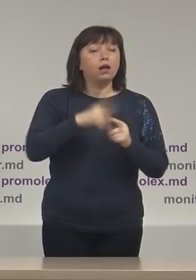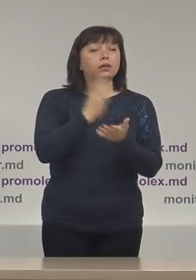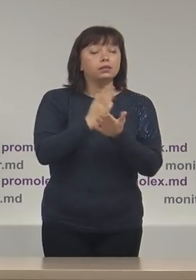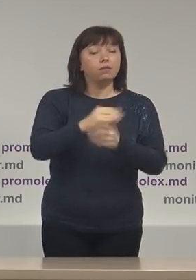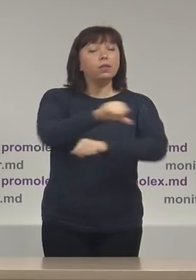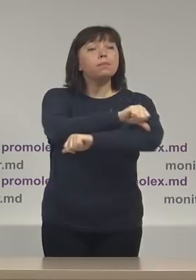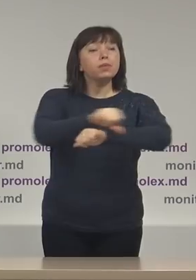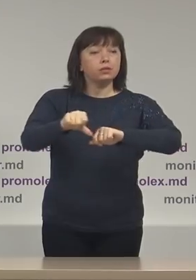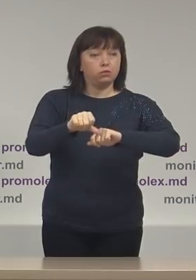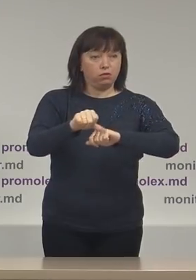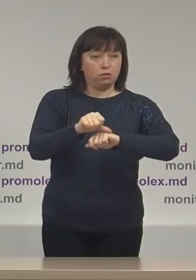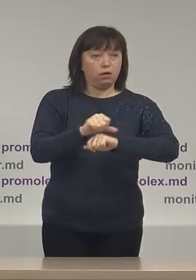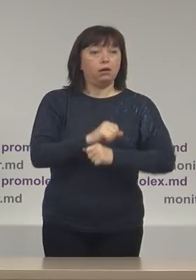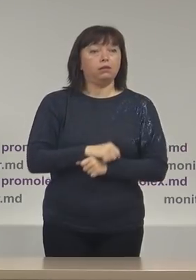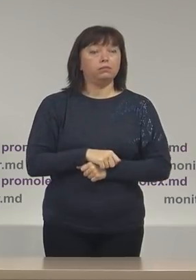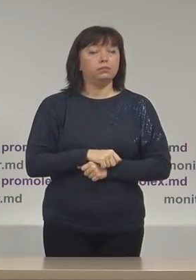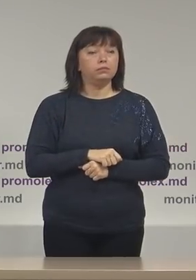peste hotarele țării.